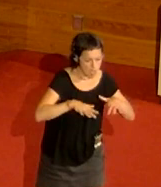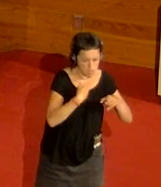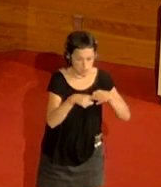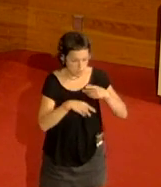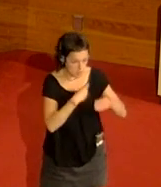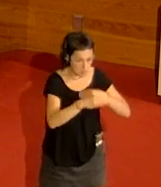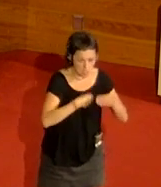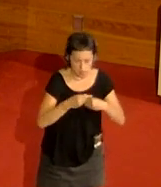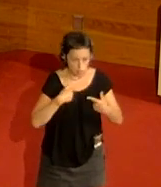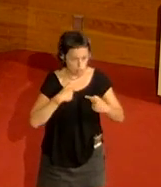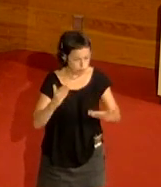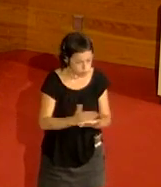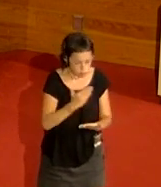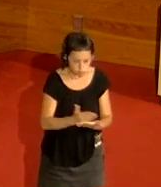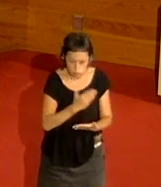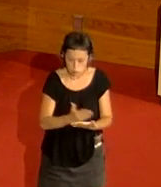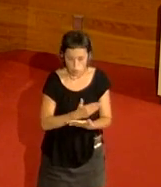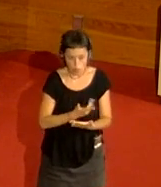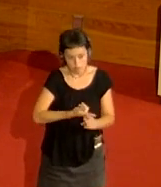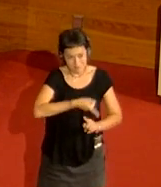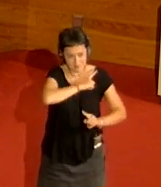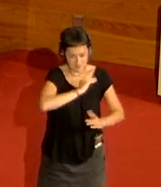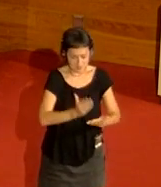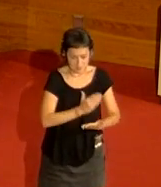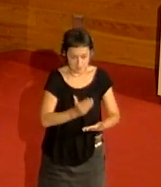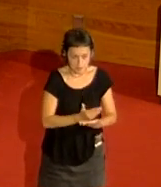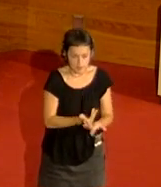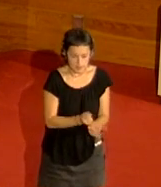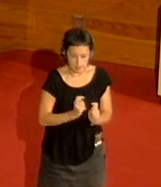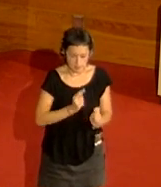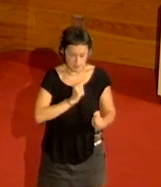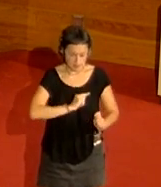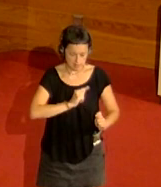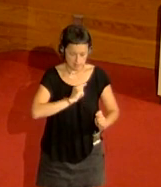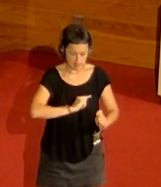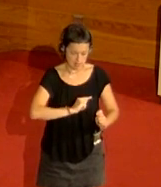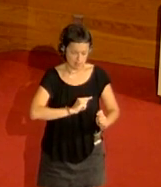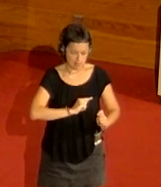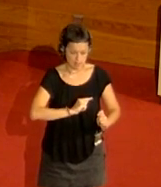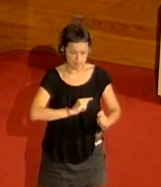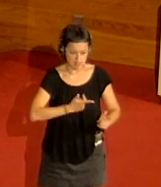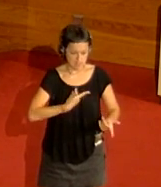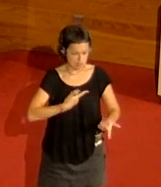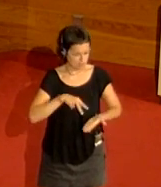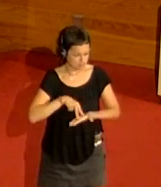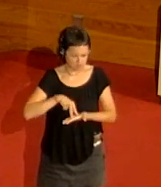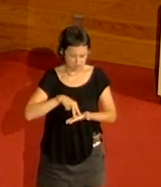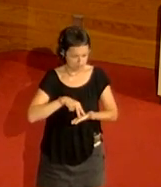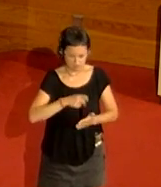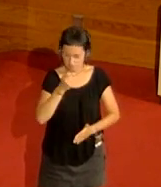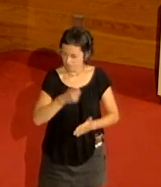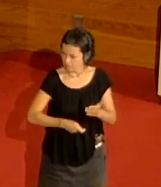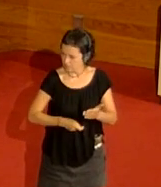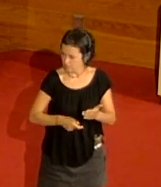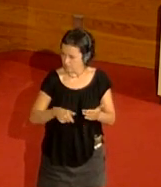siendo productivos o hiperproducción de seguir en el mismo lugar de seguir en ese mismo lugar